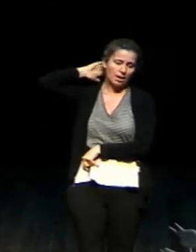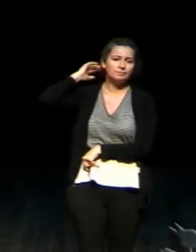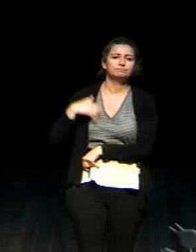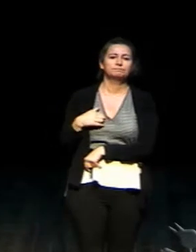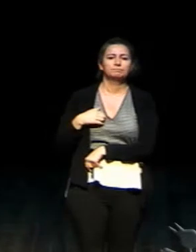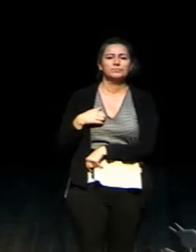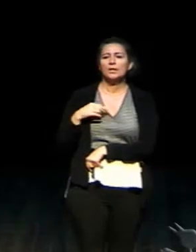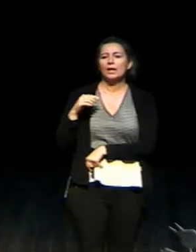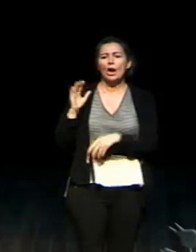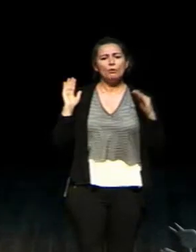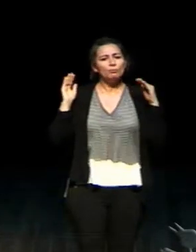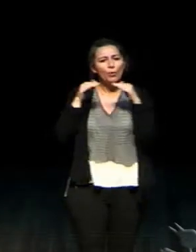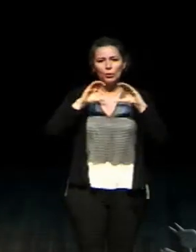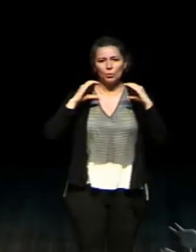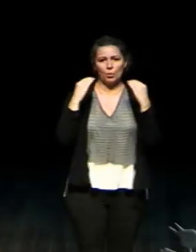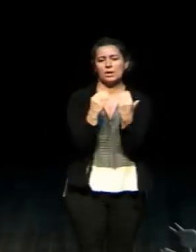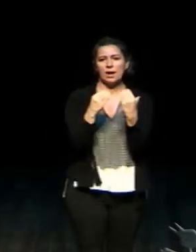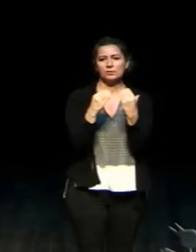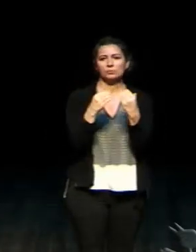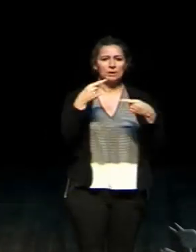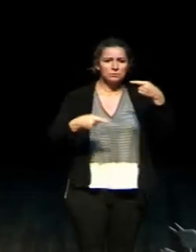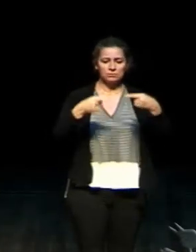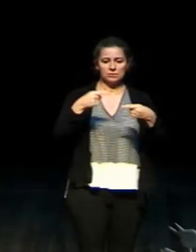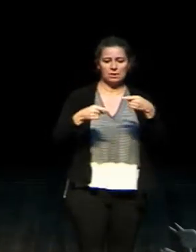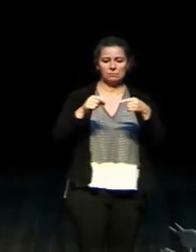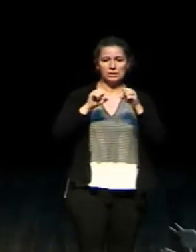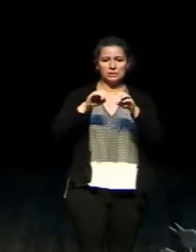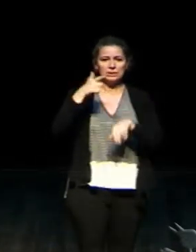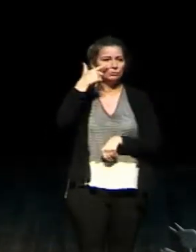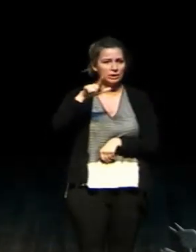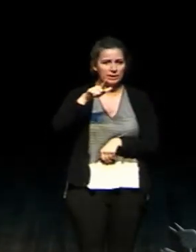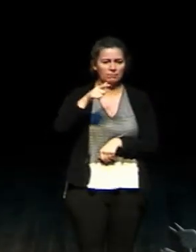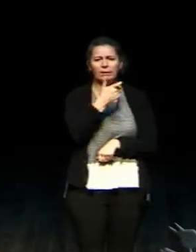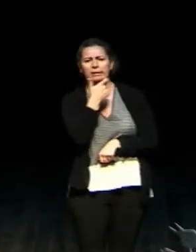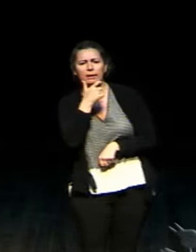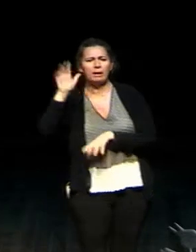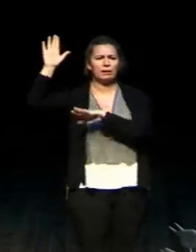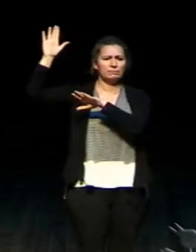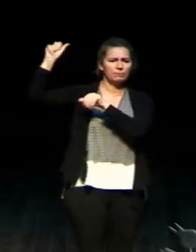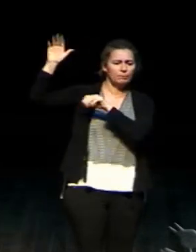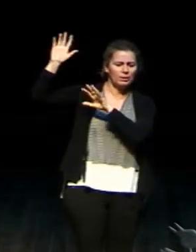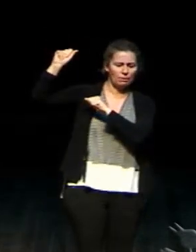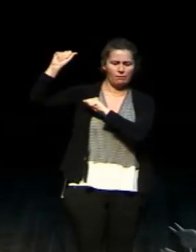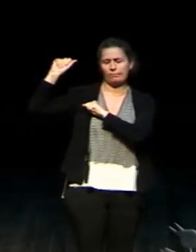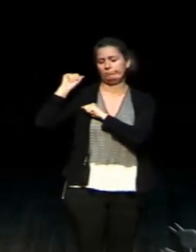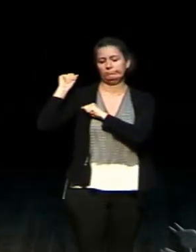Eu fui para Belém do Pará. num congresso para